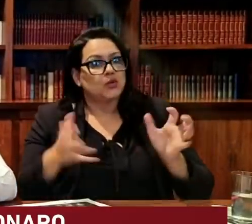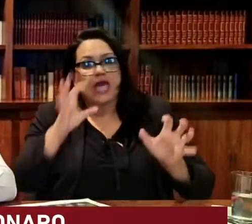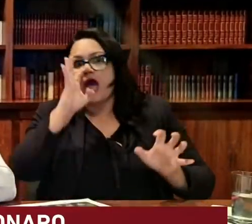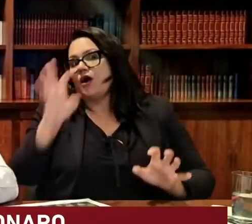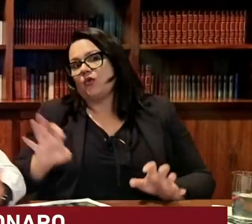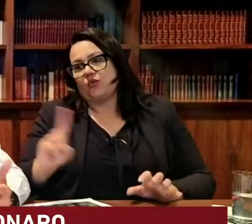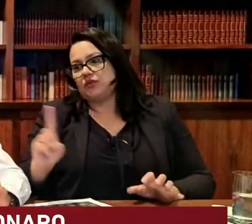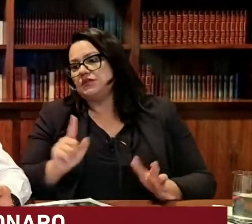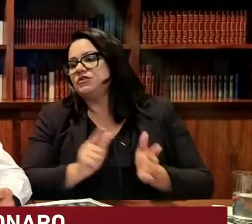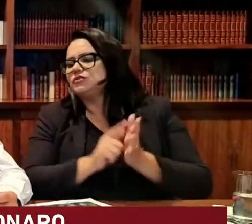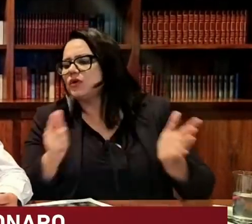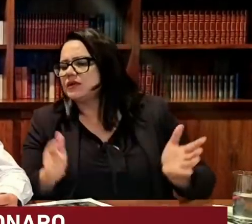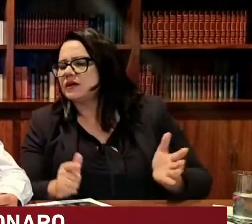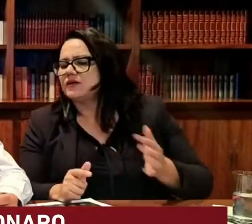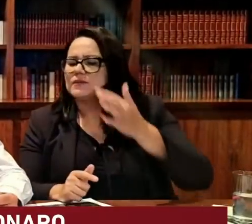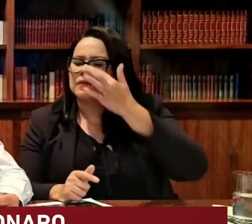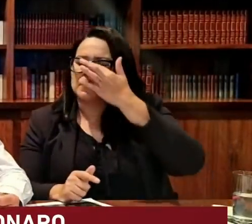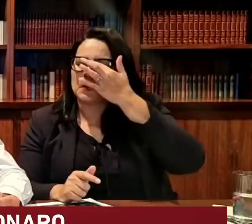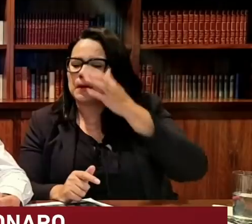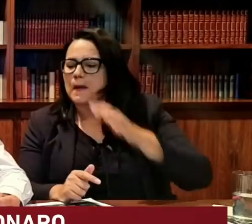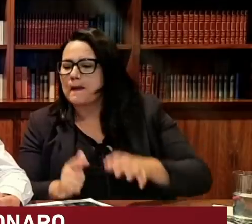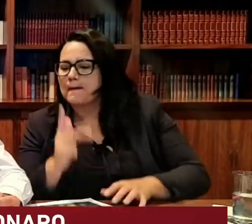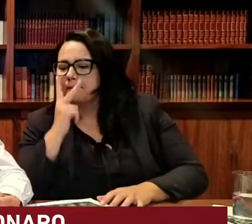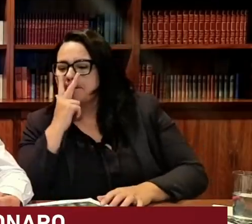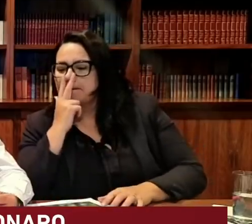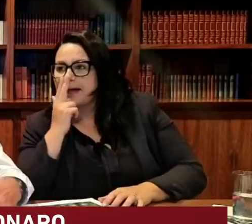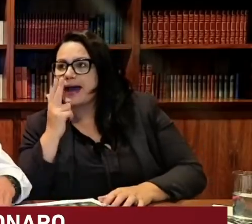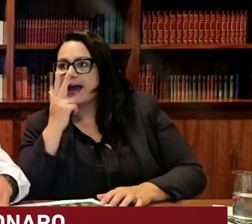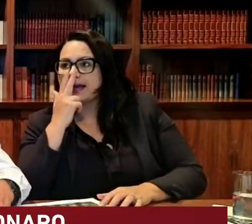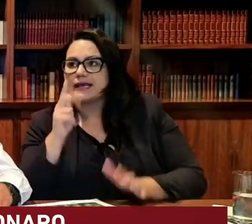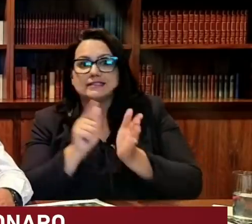né? É que jornal é esse aqui, pela letra aqui, parece a Folha de São Paulo.